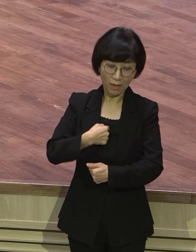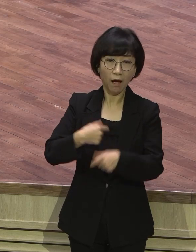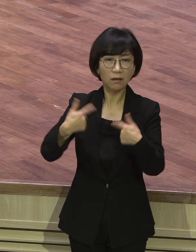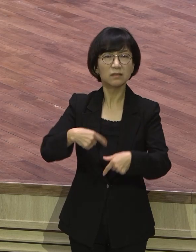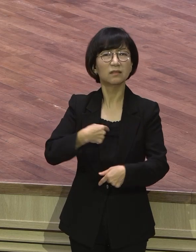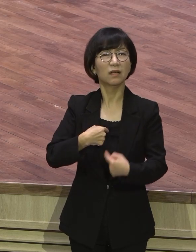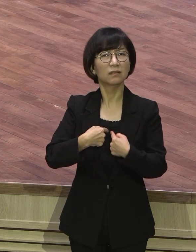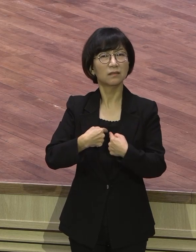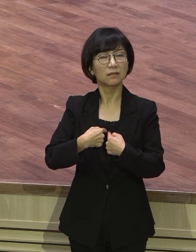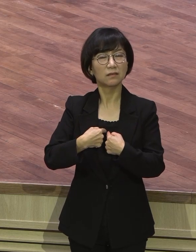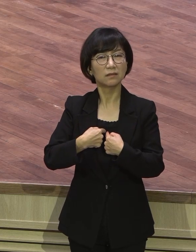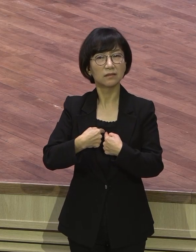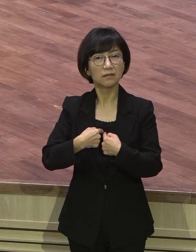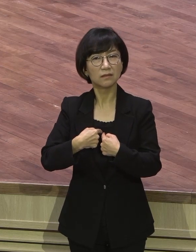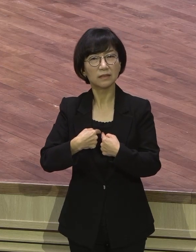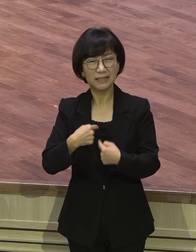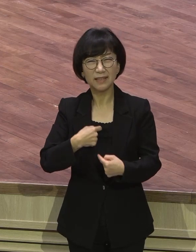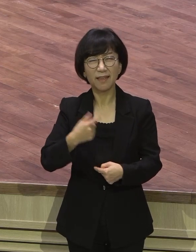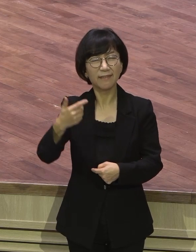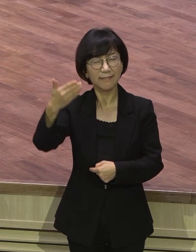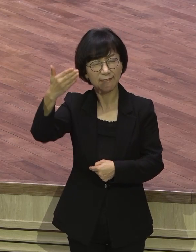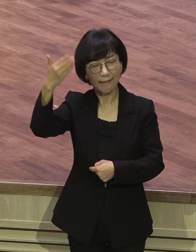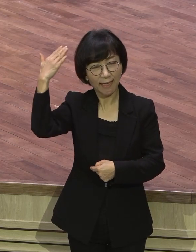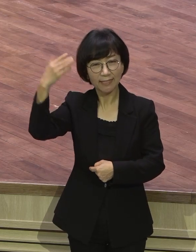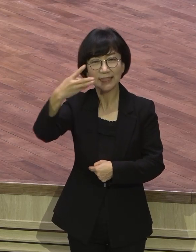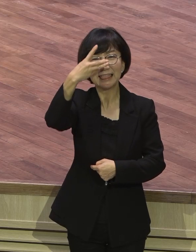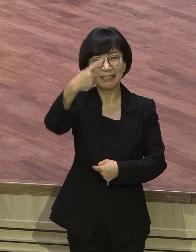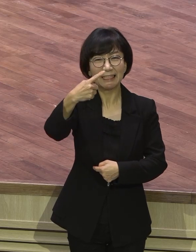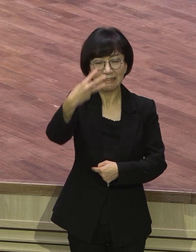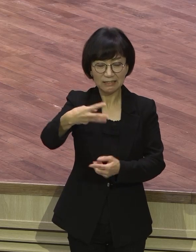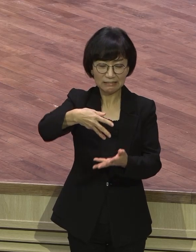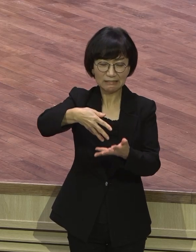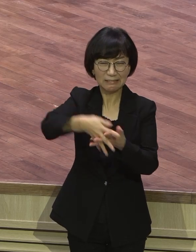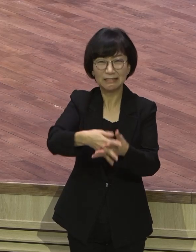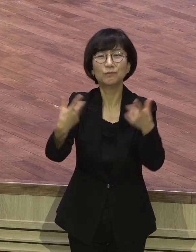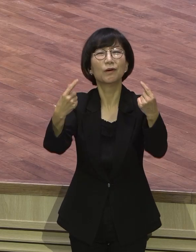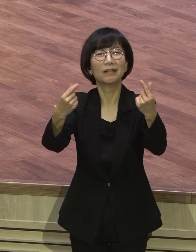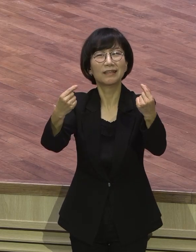이게 뭐냐 나의 애틀이에요 나의 애틀